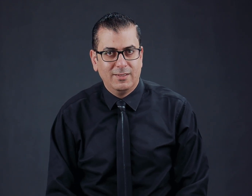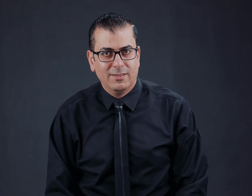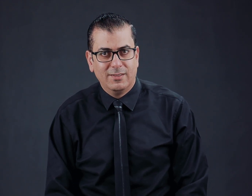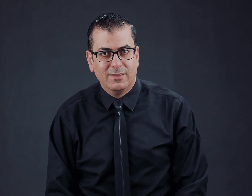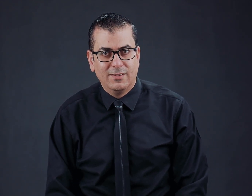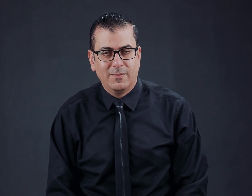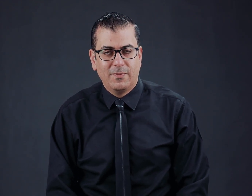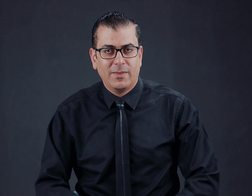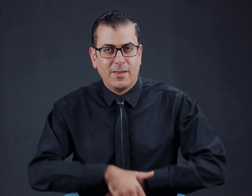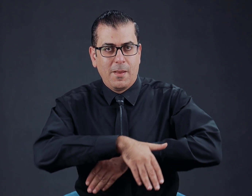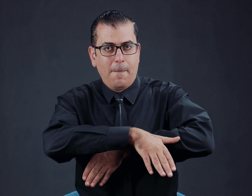المفرق،